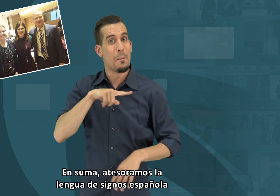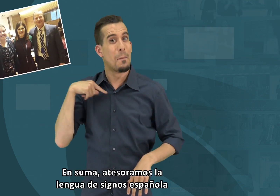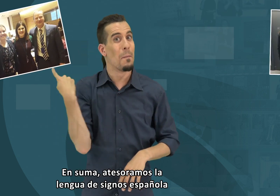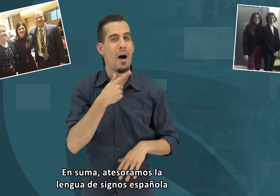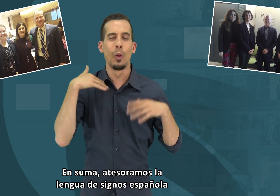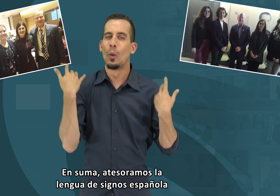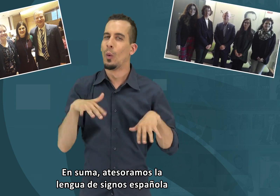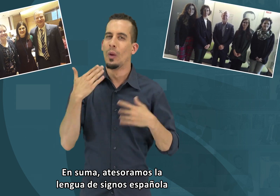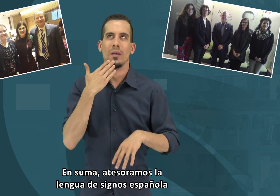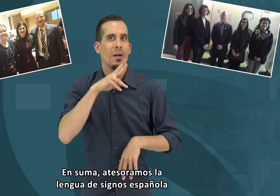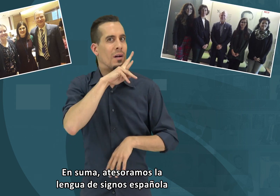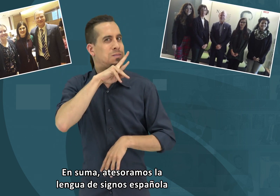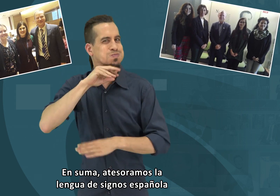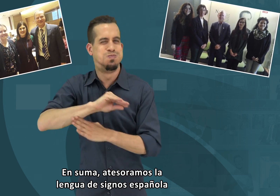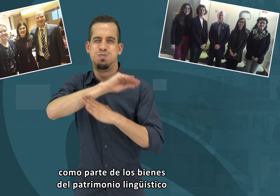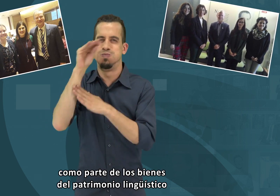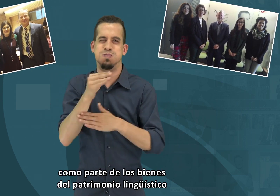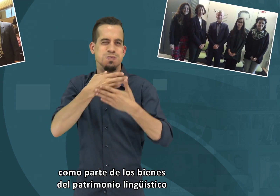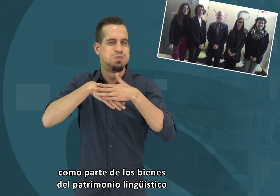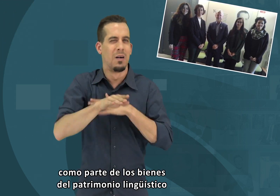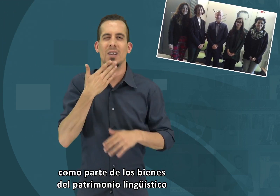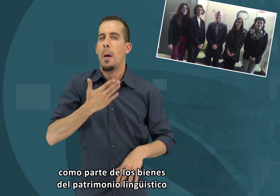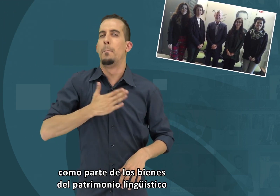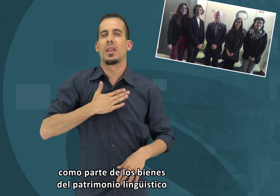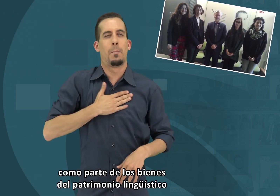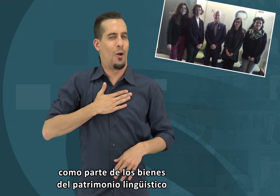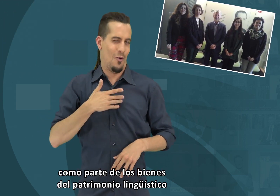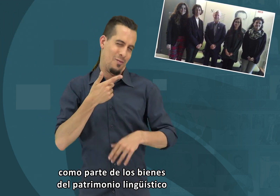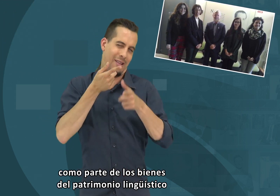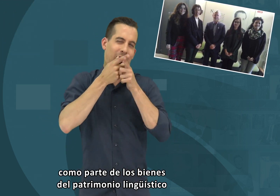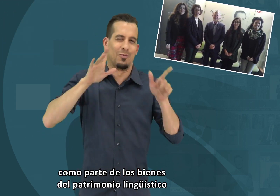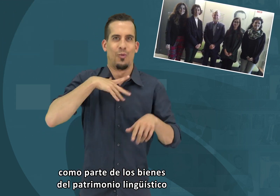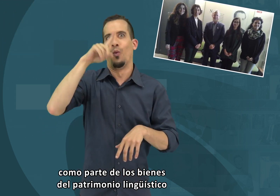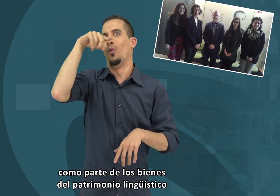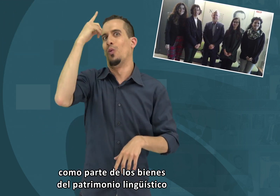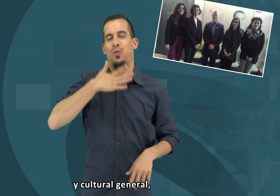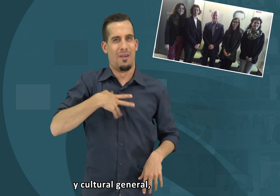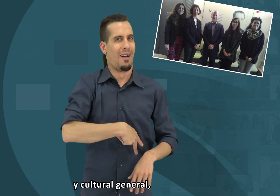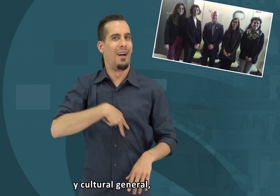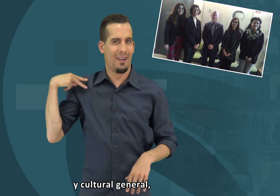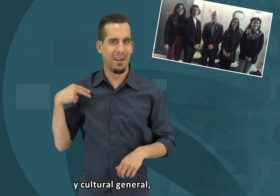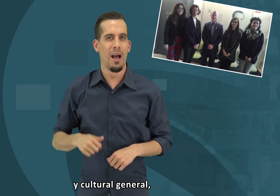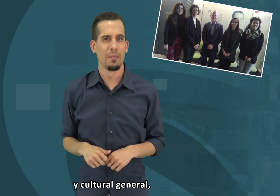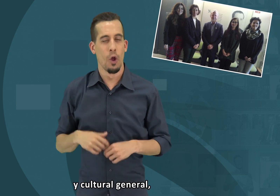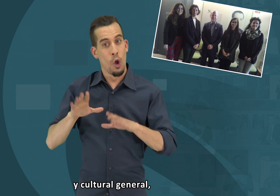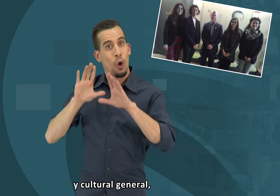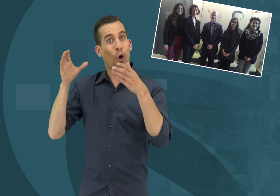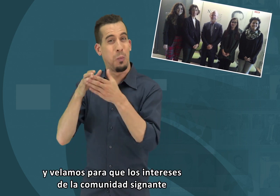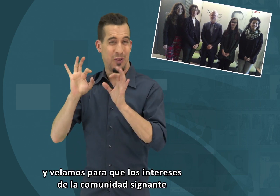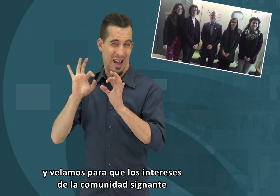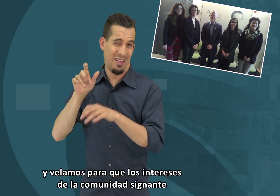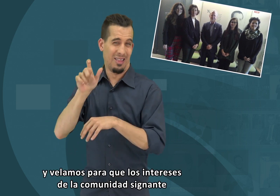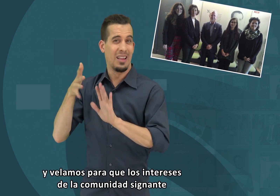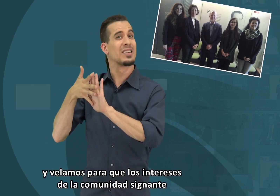En suma, atesoramos la lengua de signos española como parte de los bienes del patrimonio lingüístico y cultural